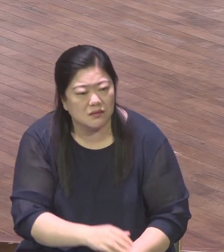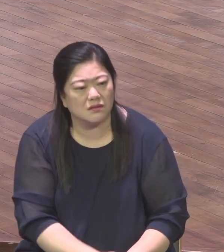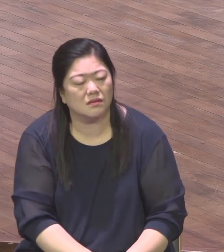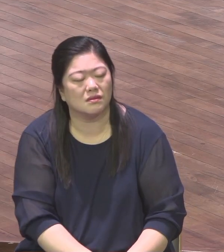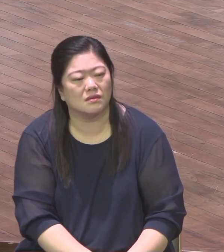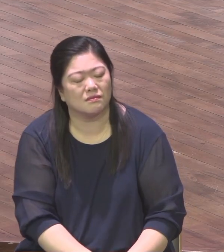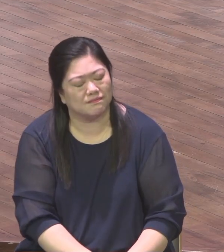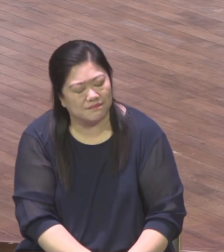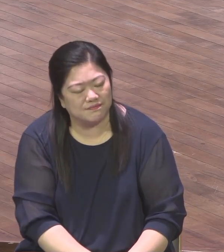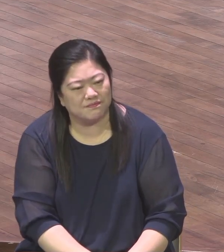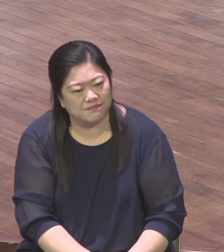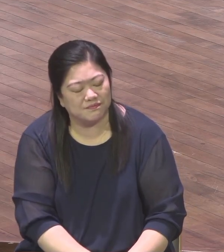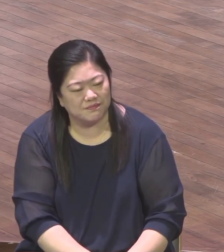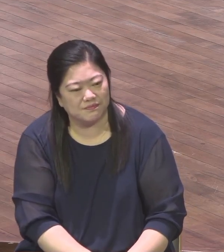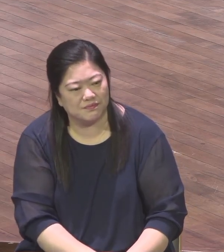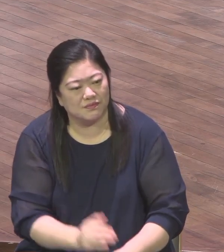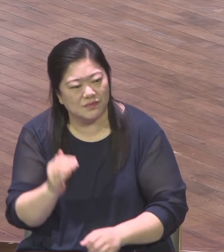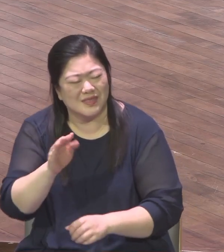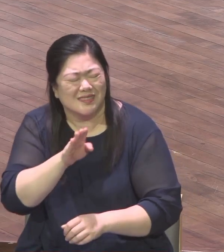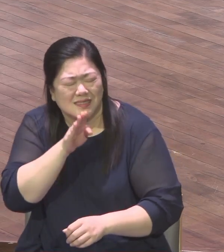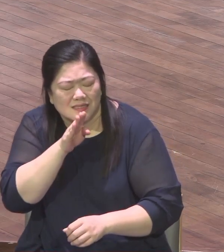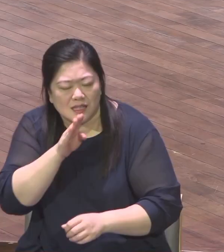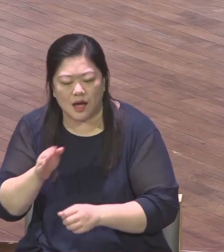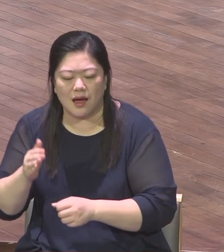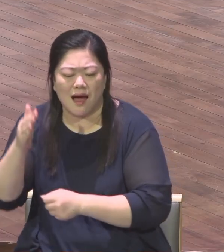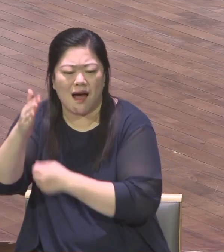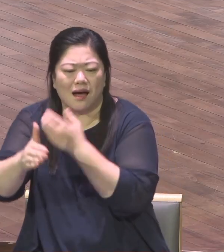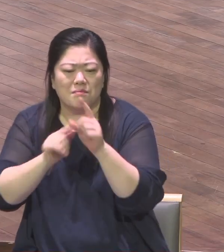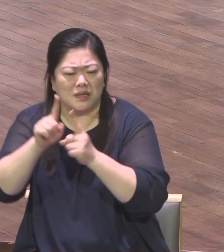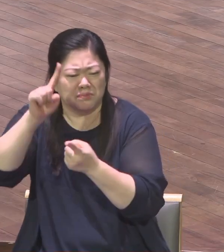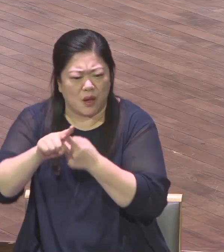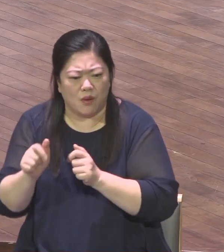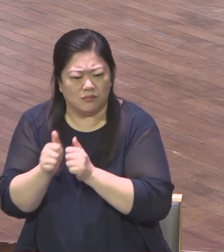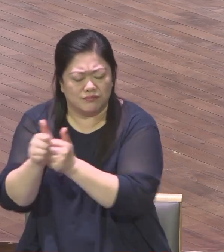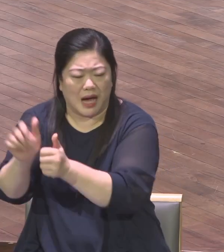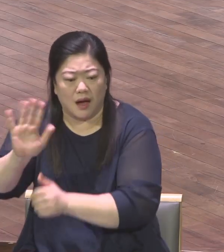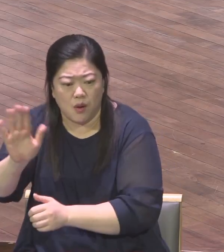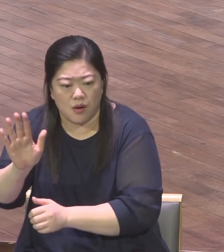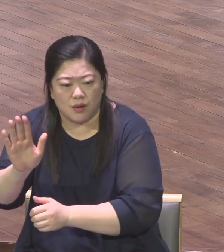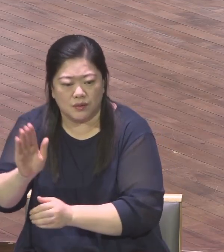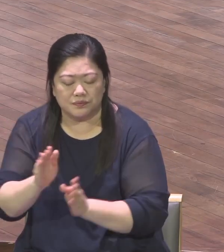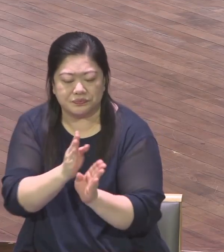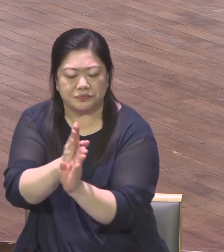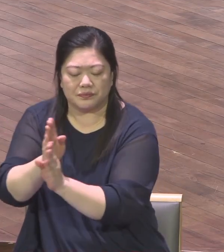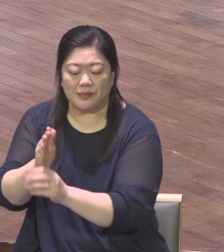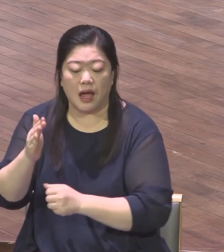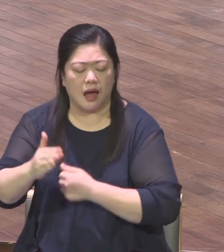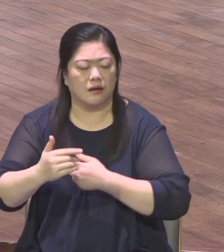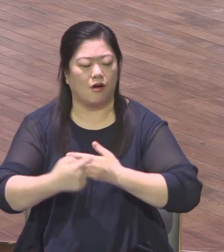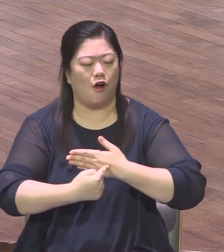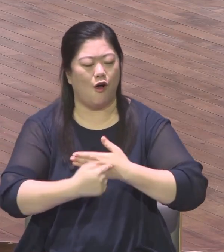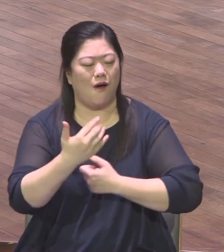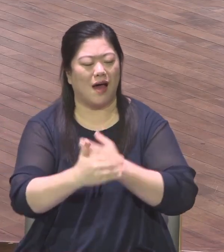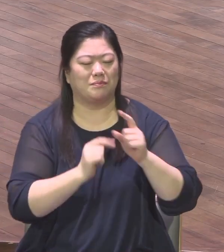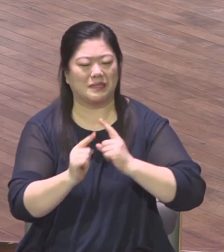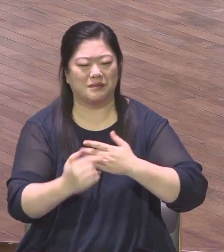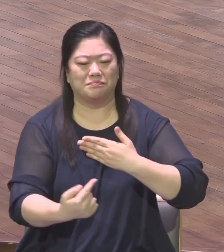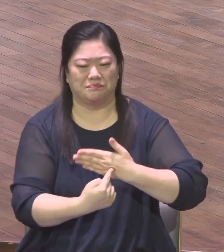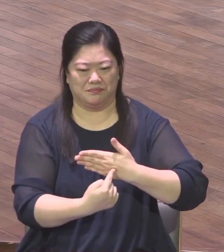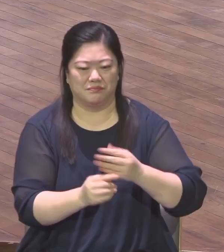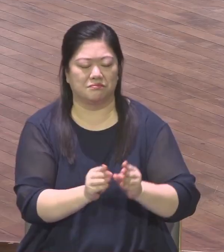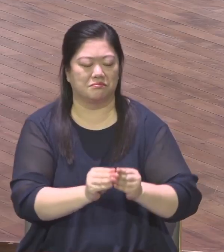안에서 자기들의 기득권을 그렇게 지키기 위해서, 자기들의 유익을 가지기 위해서 다양한